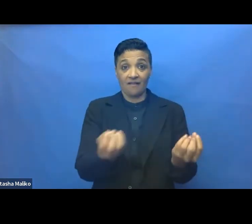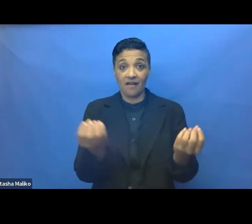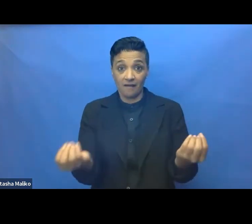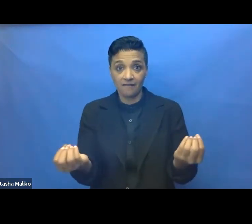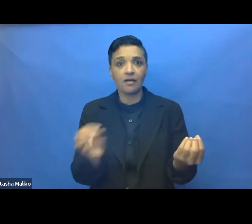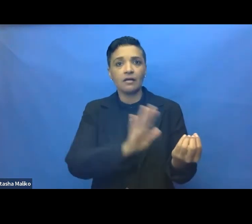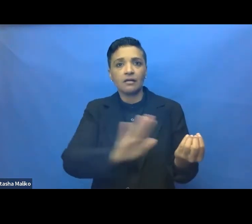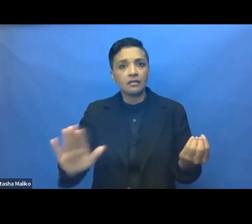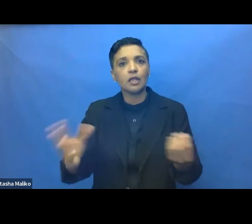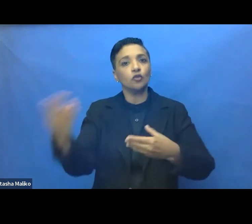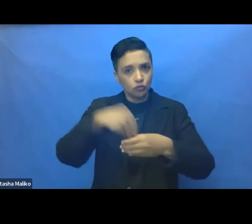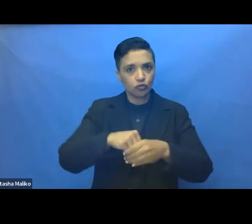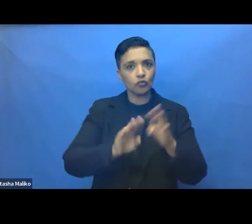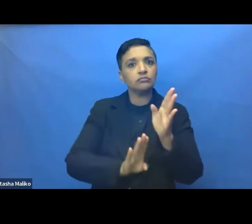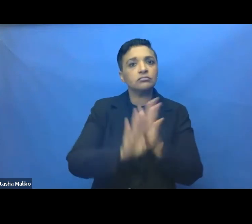autochtones